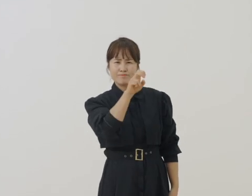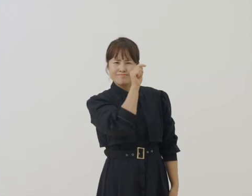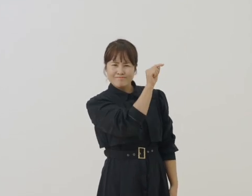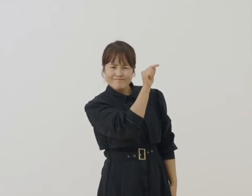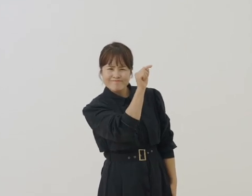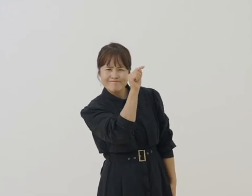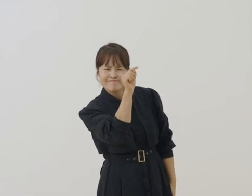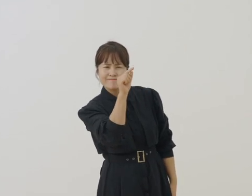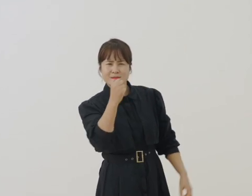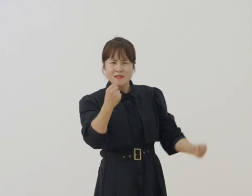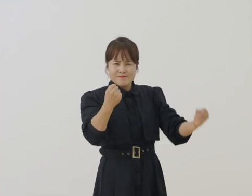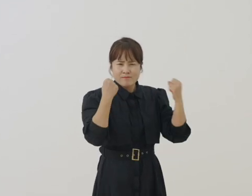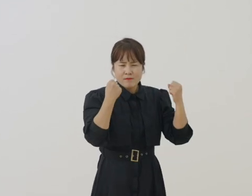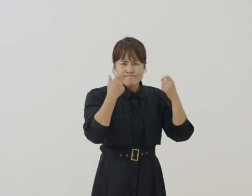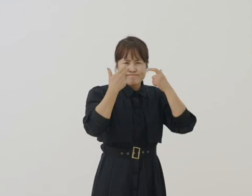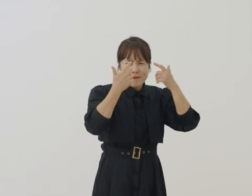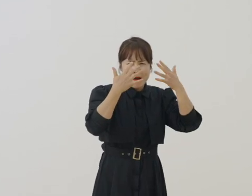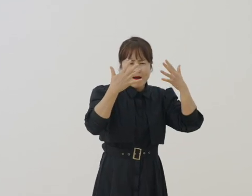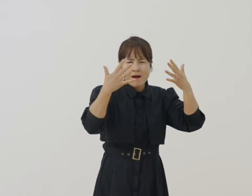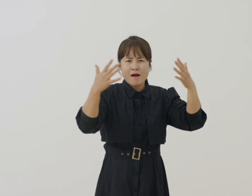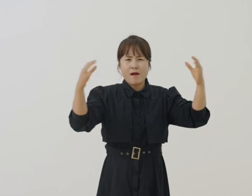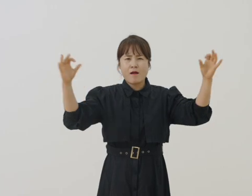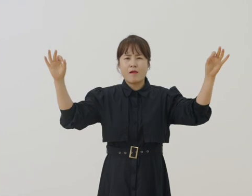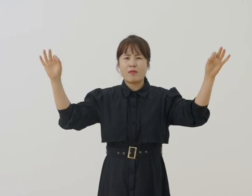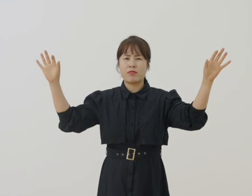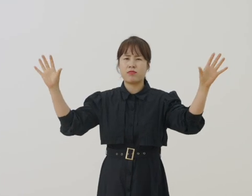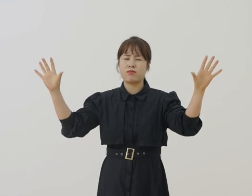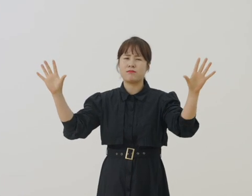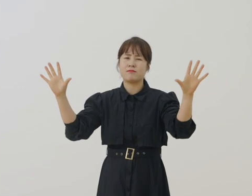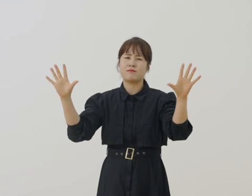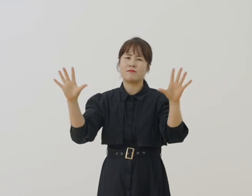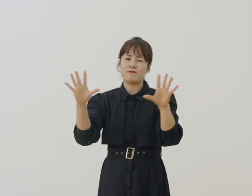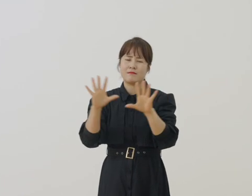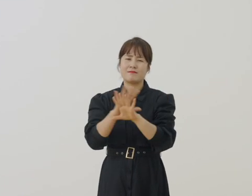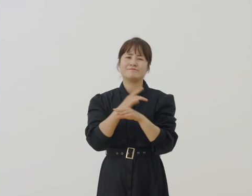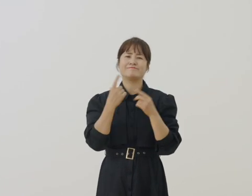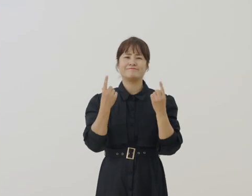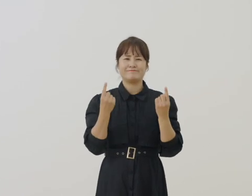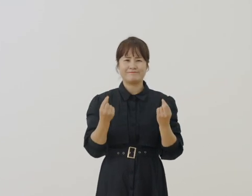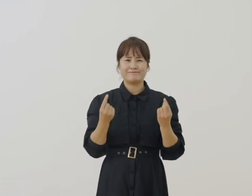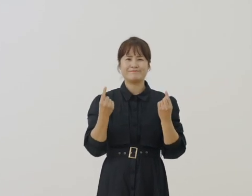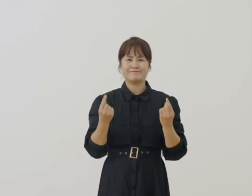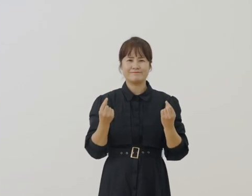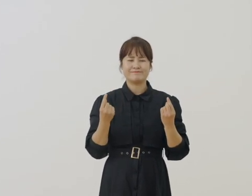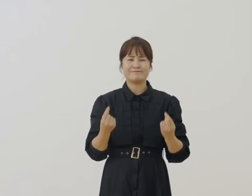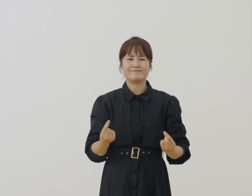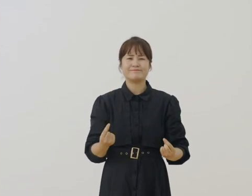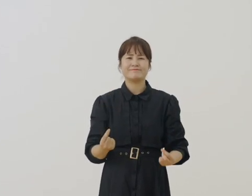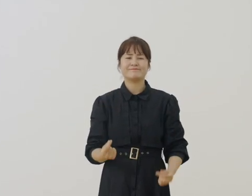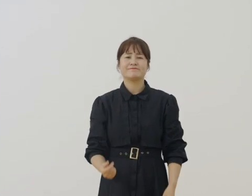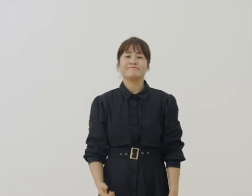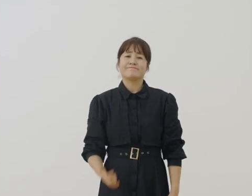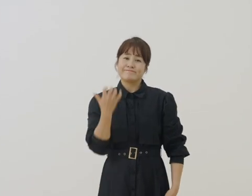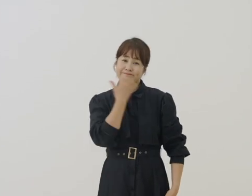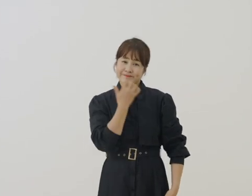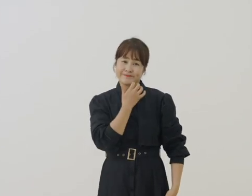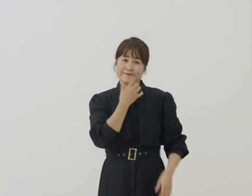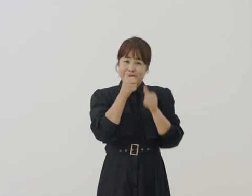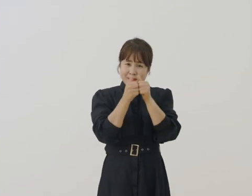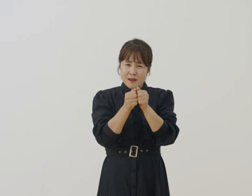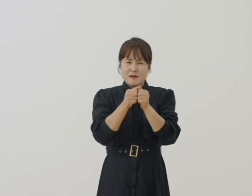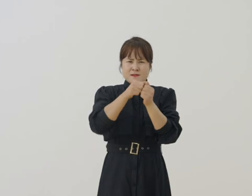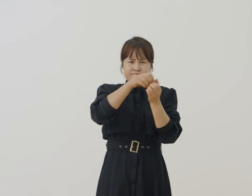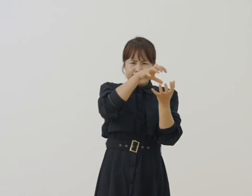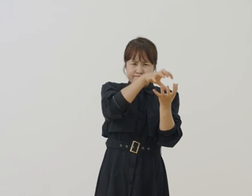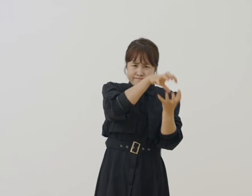반복된 점 하나하나는 어떤 힘에 의해서 선명하게 생성되거나 사라지는 듯합니다.